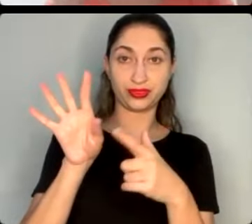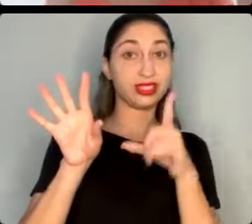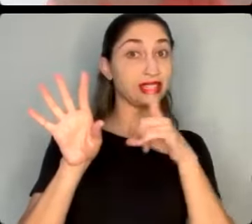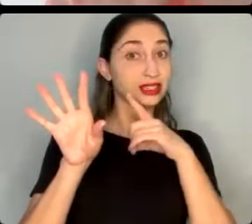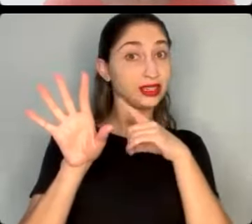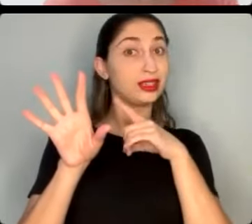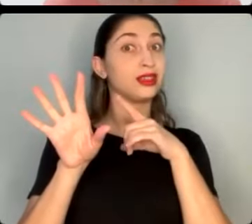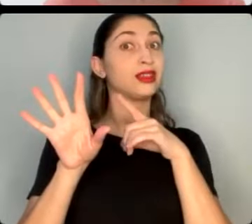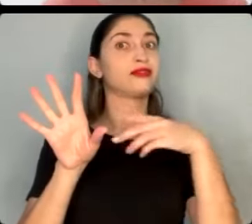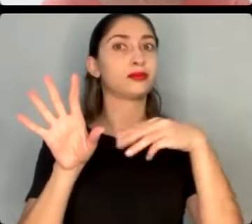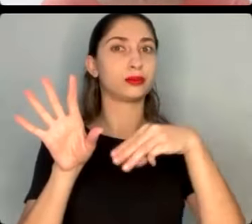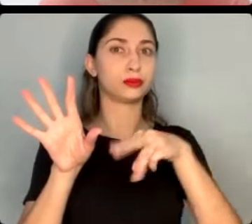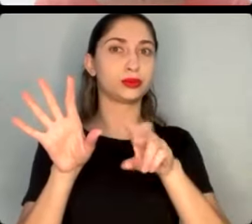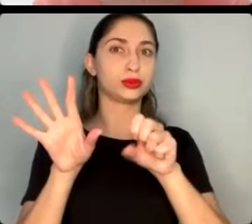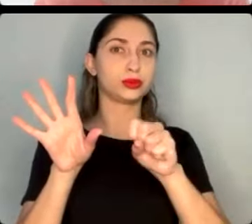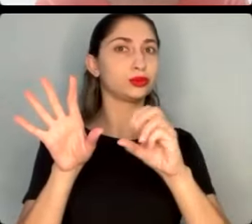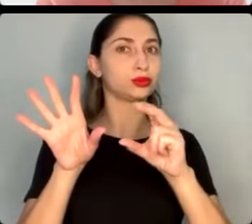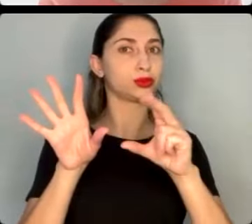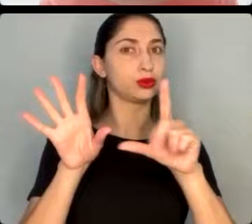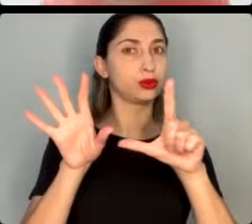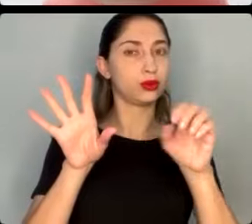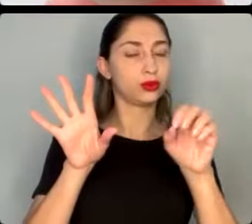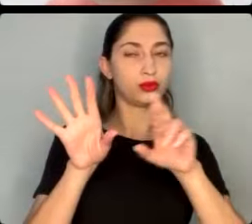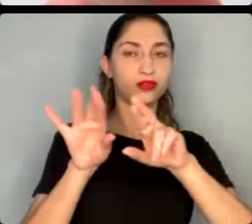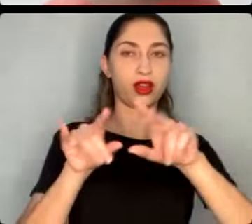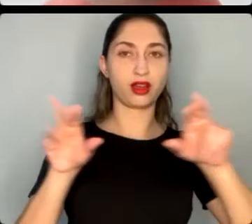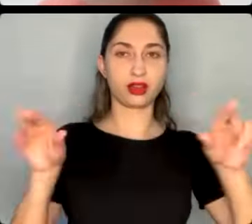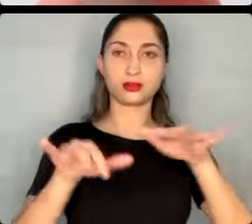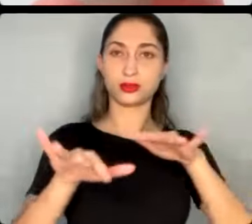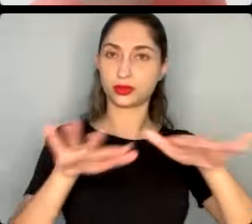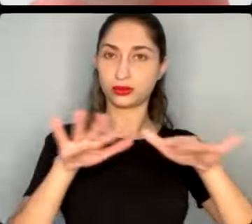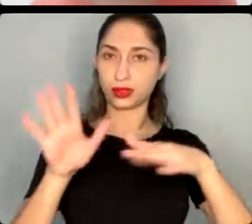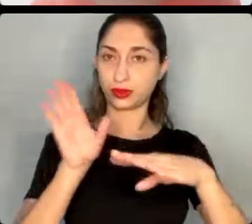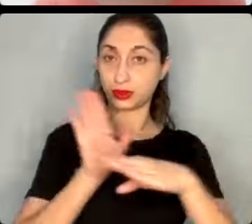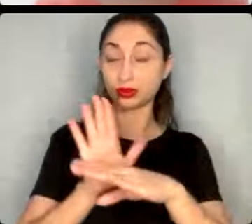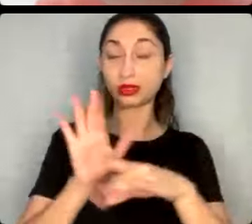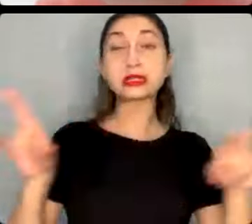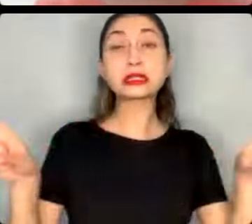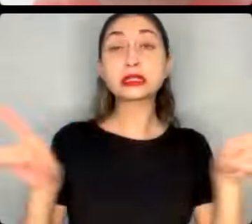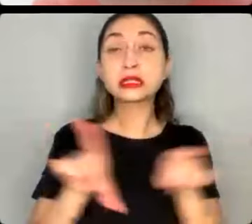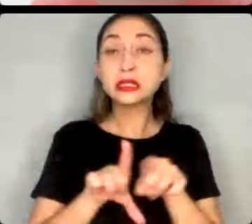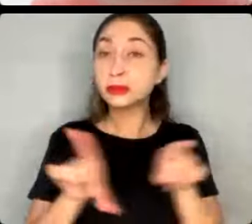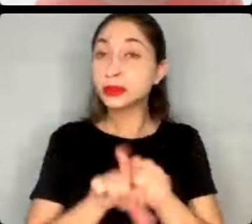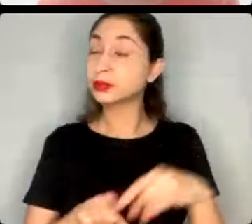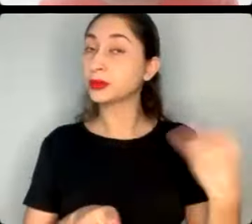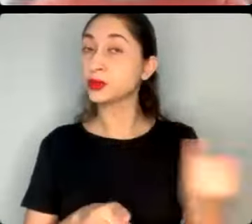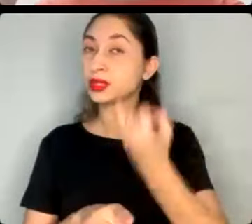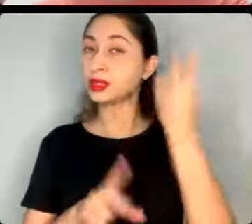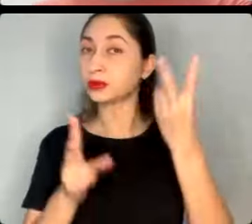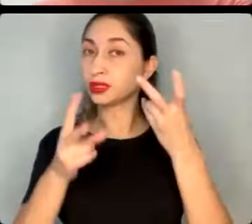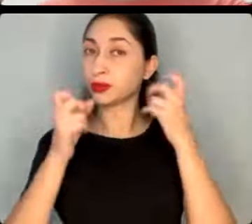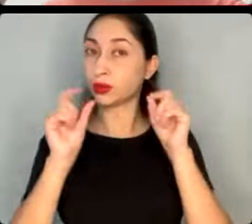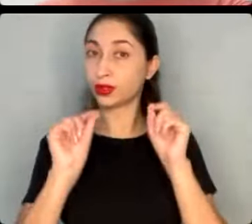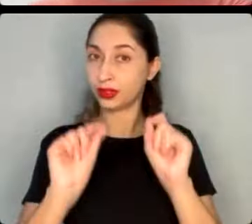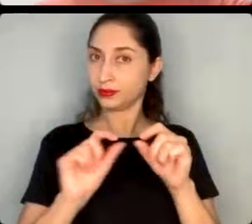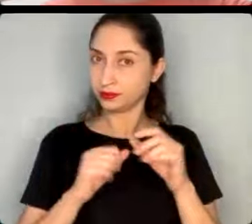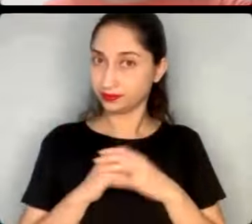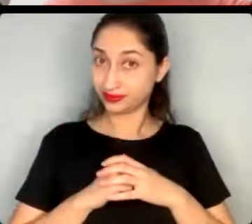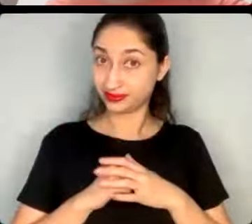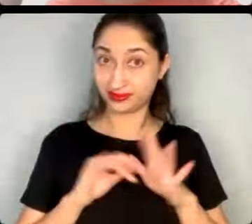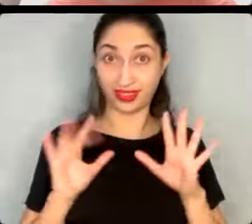que fazem esse movimento. E é importante também a gente perceber que quando você tem